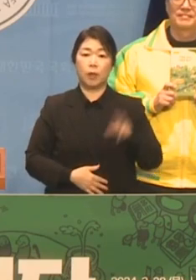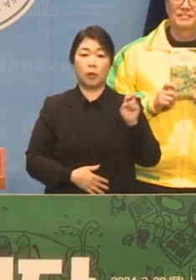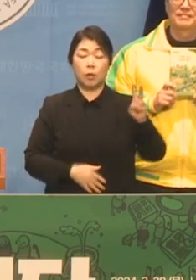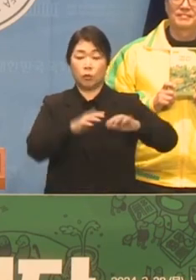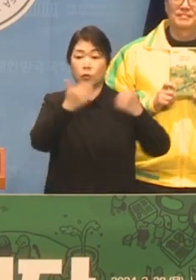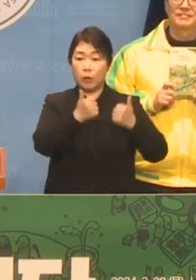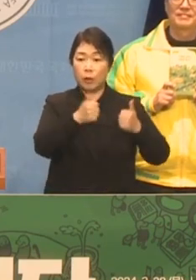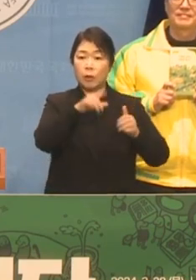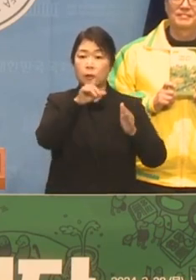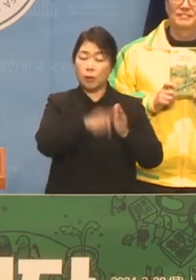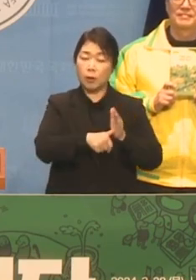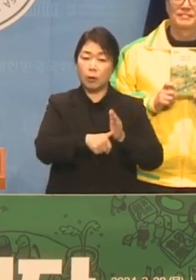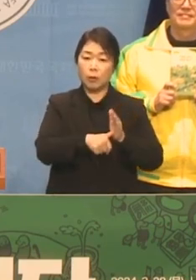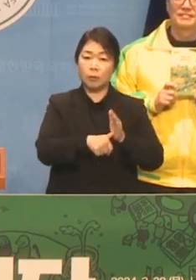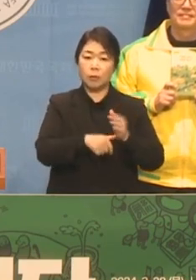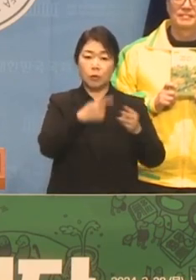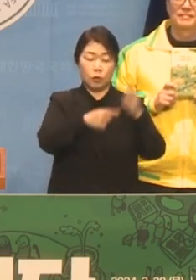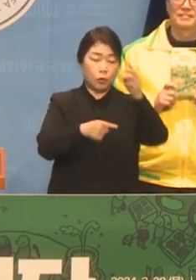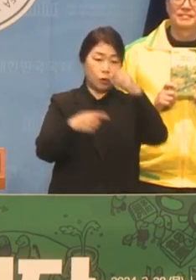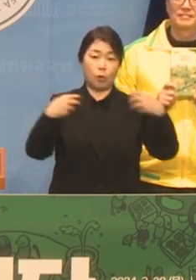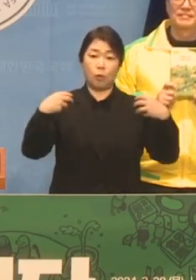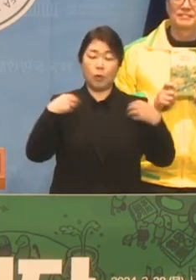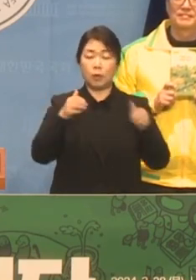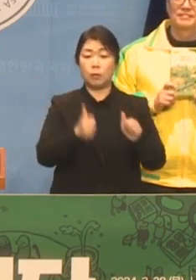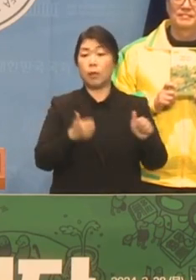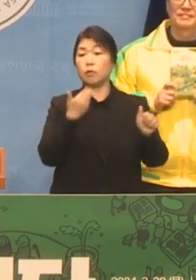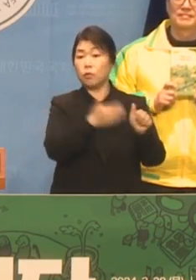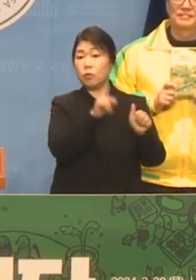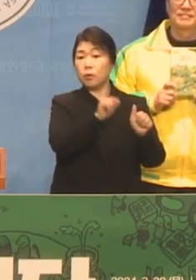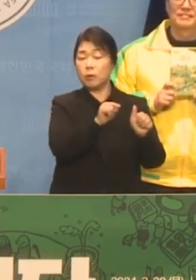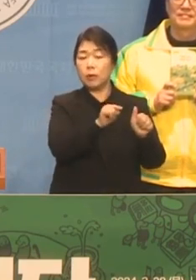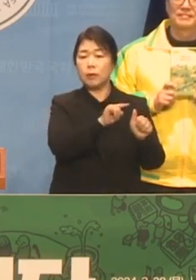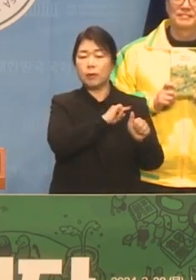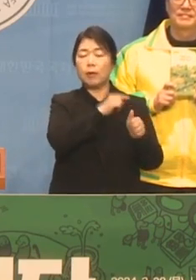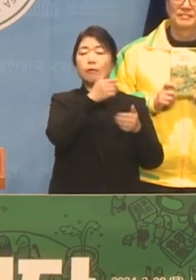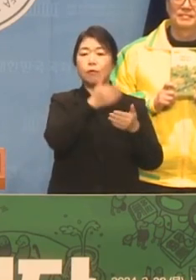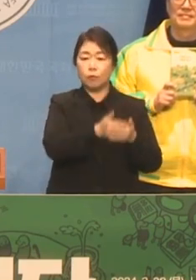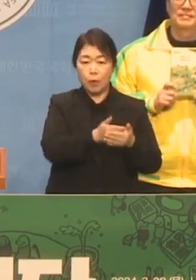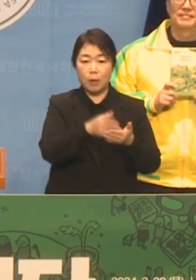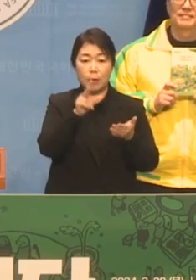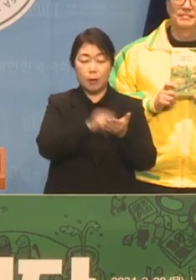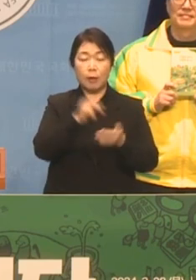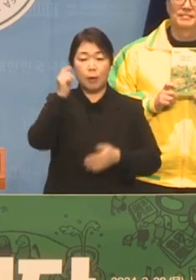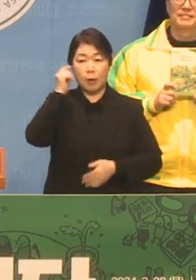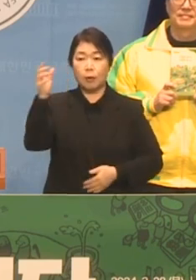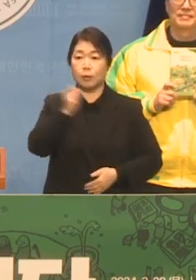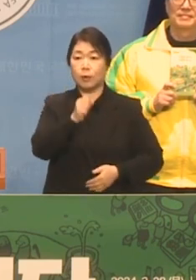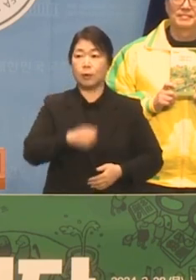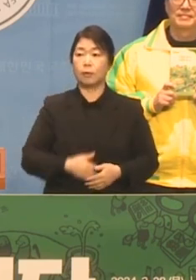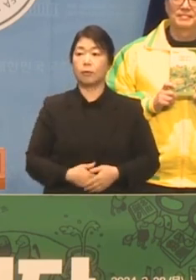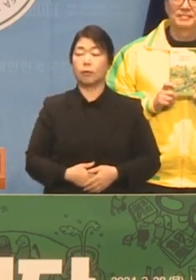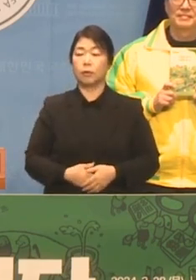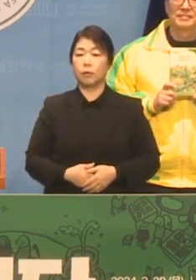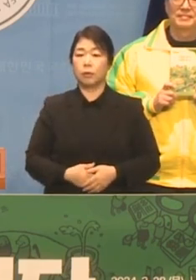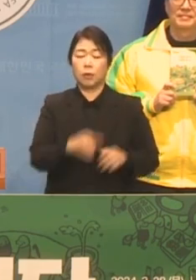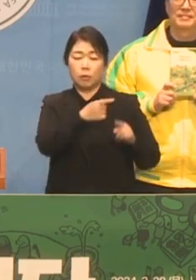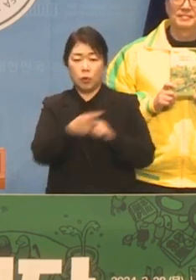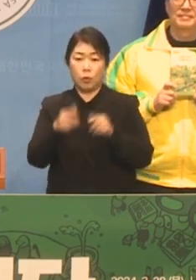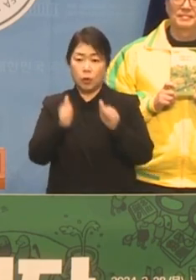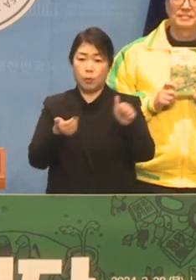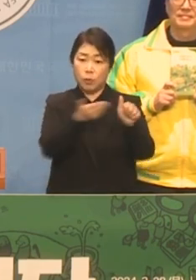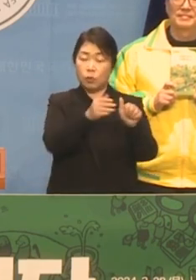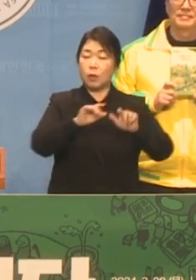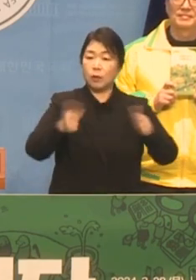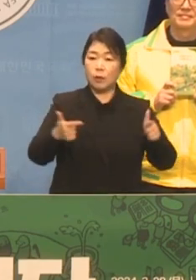총선에서 녹색 정의당은 윤성열 정권을 심판하는 것을 가장 중요한 과제로 여기고 있습니다 무조건 심판이